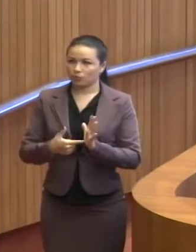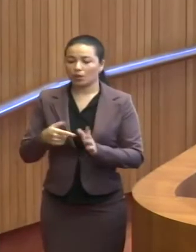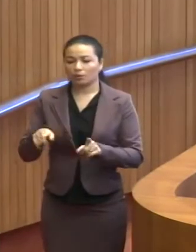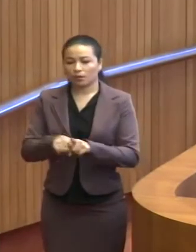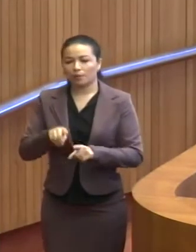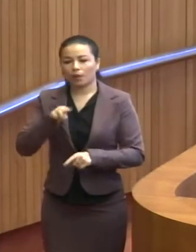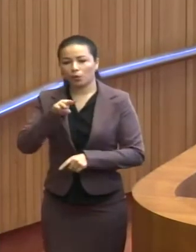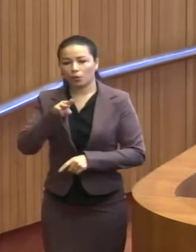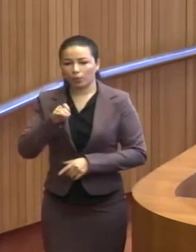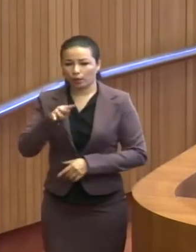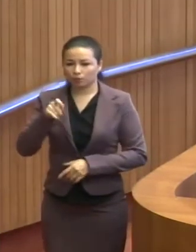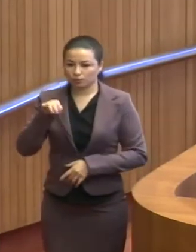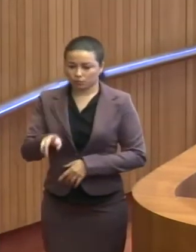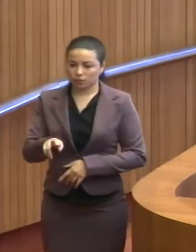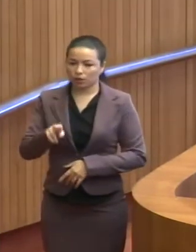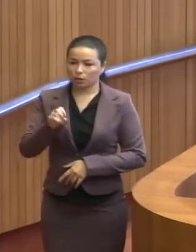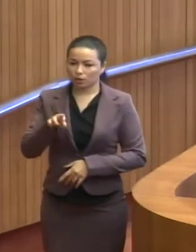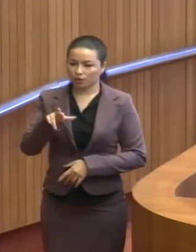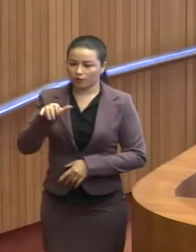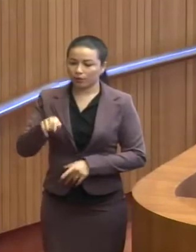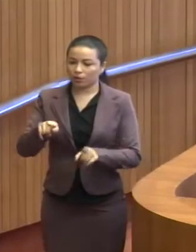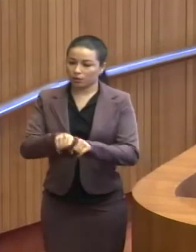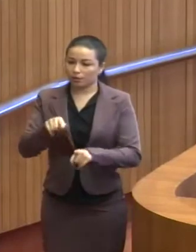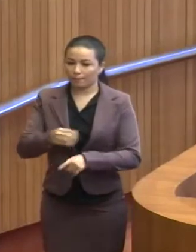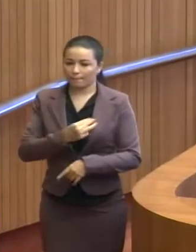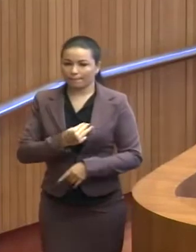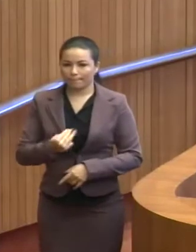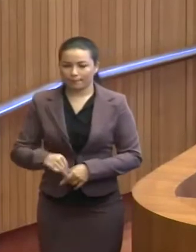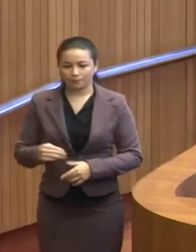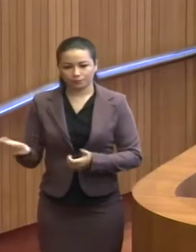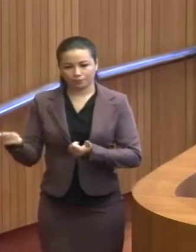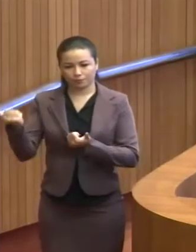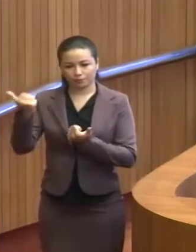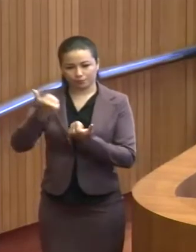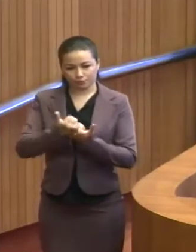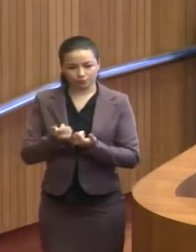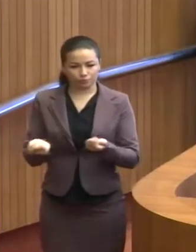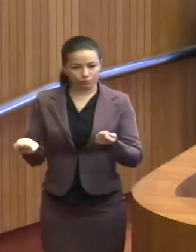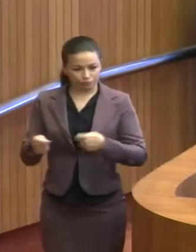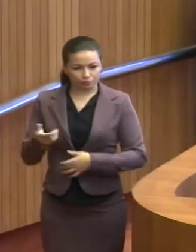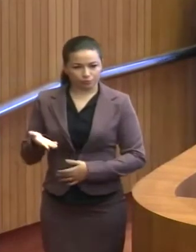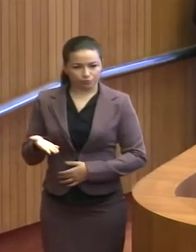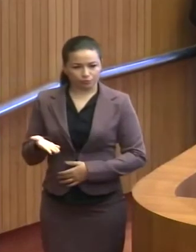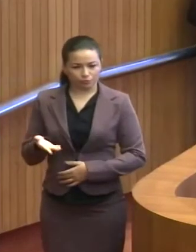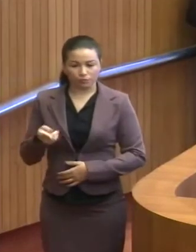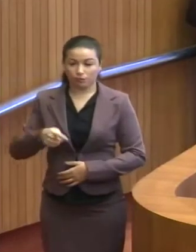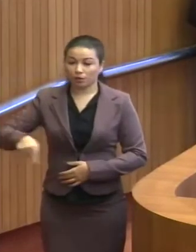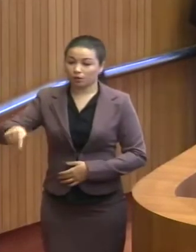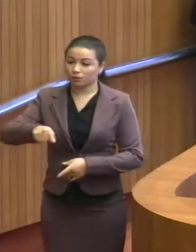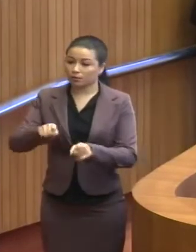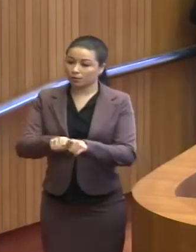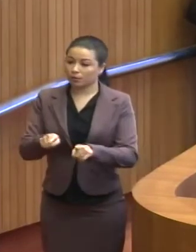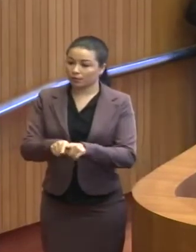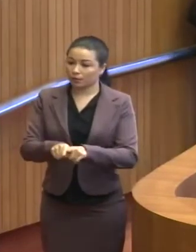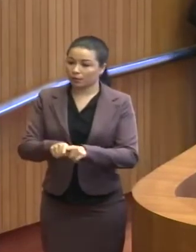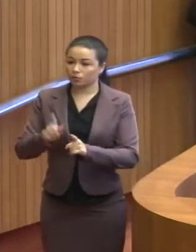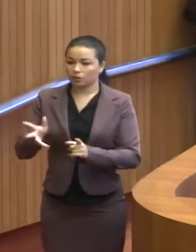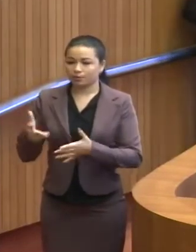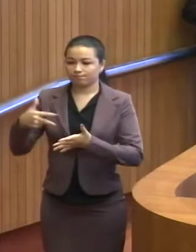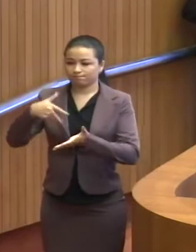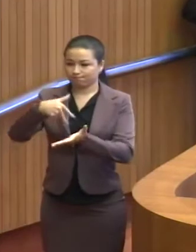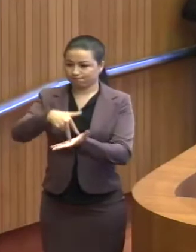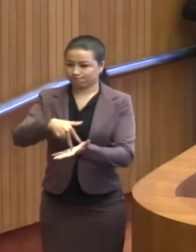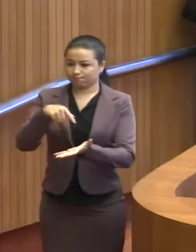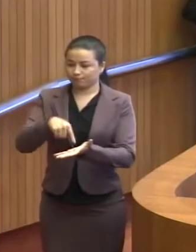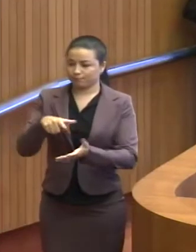de Oliveira como ministro substituto. Esses foram os ministros que